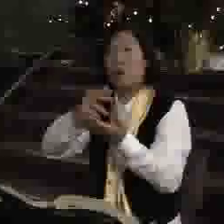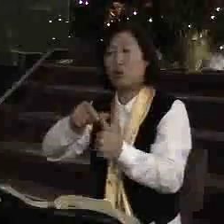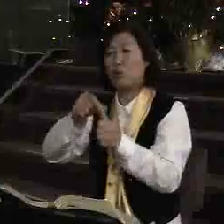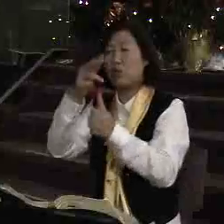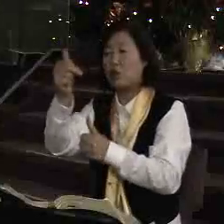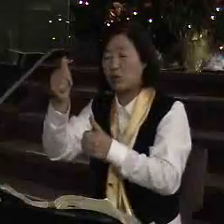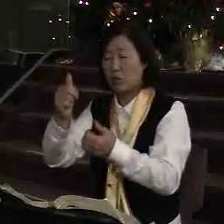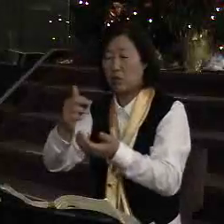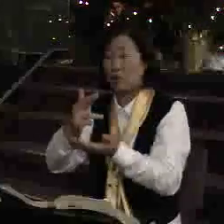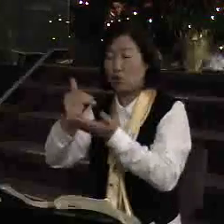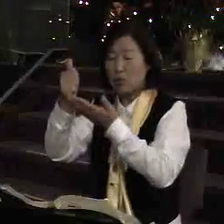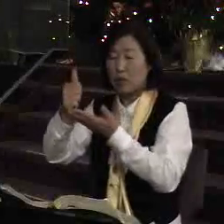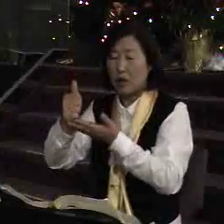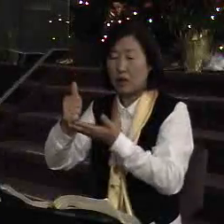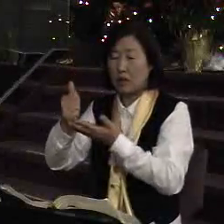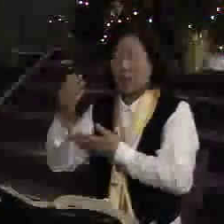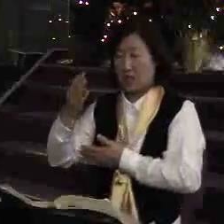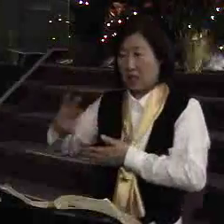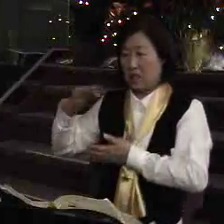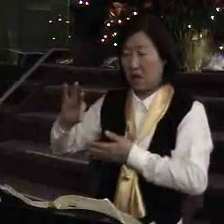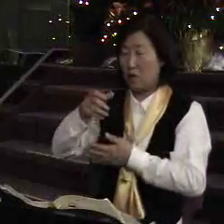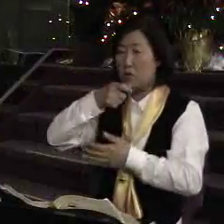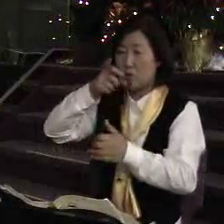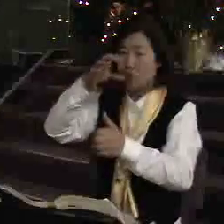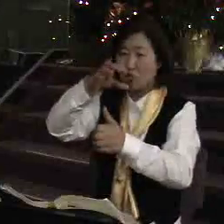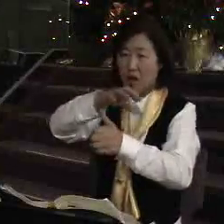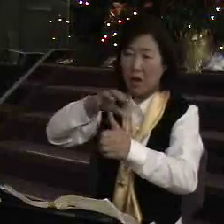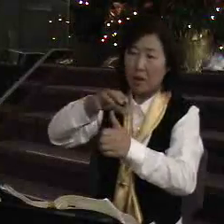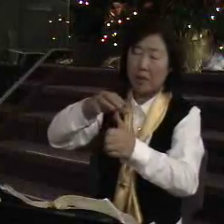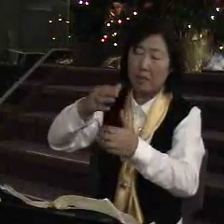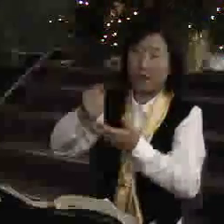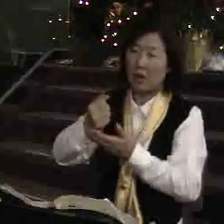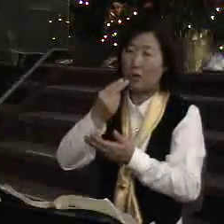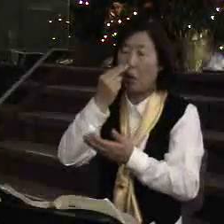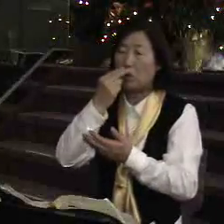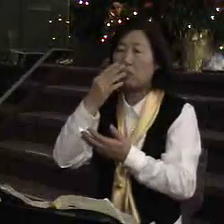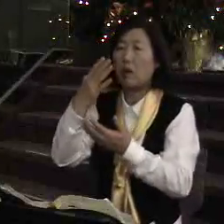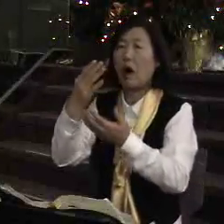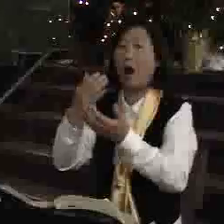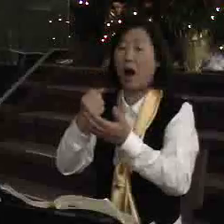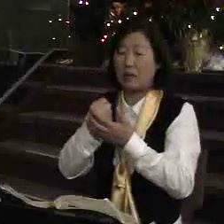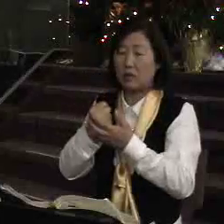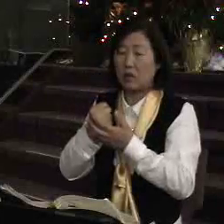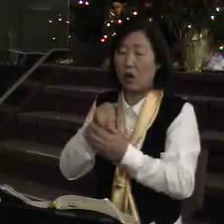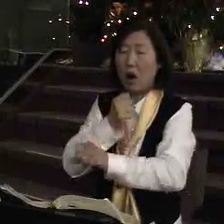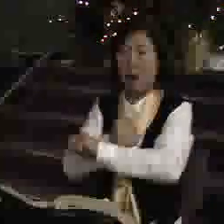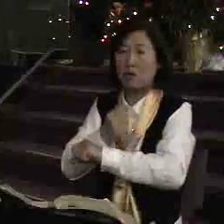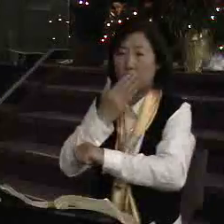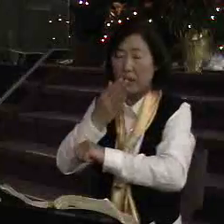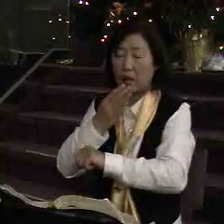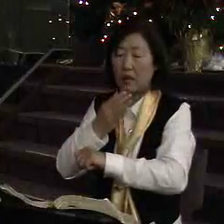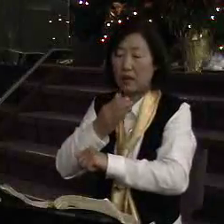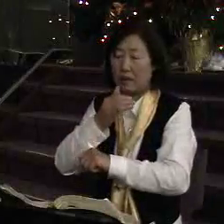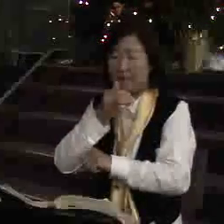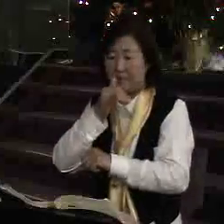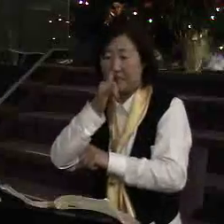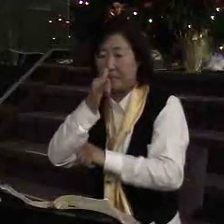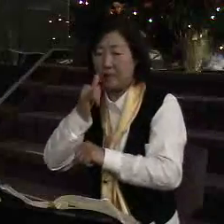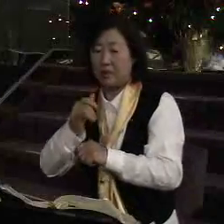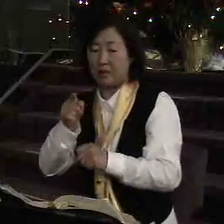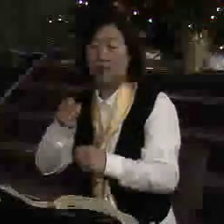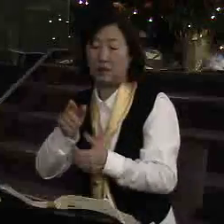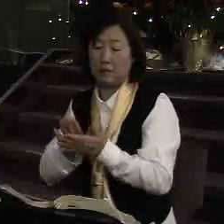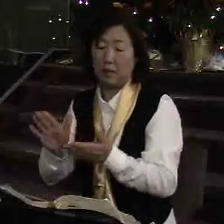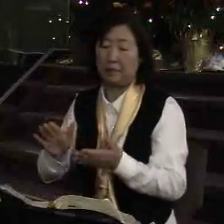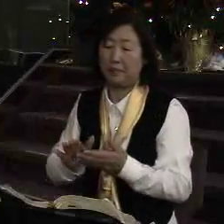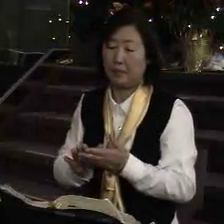주님으로 시인하고 세례를 받는다는 것은 목숨을 걸고 할 수밖에 없는 일입니다.